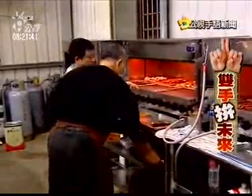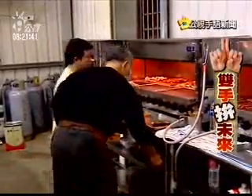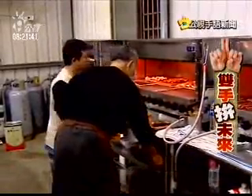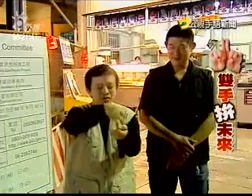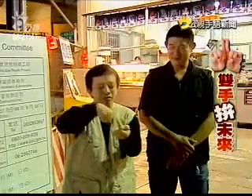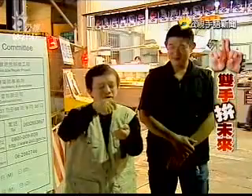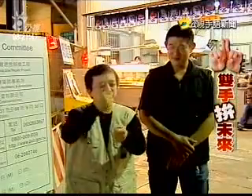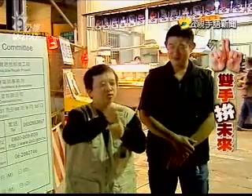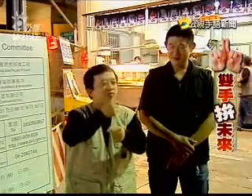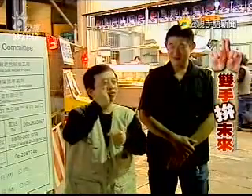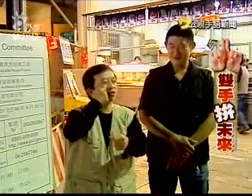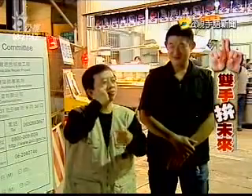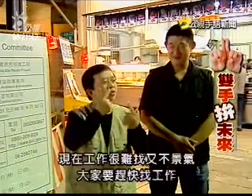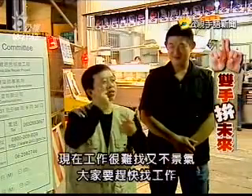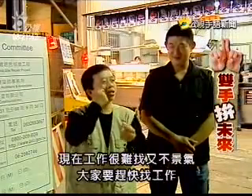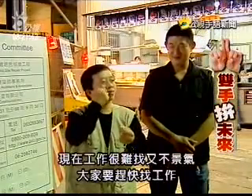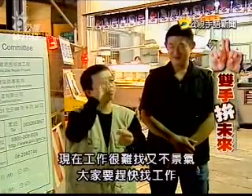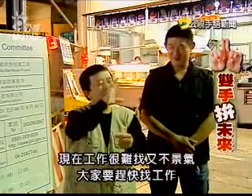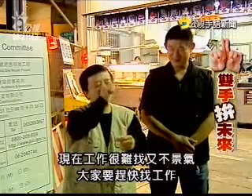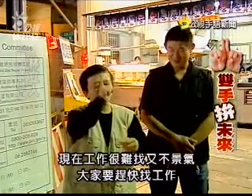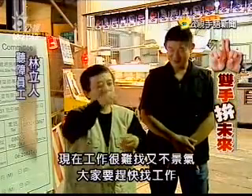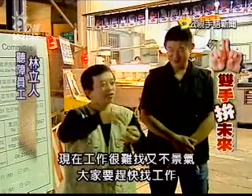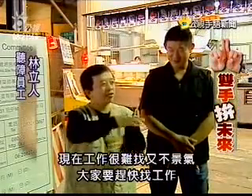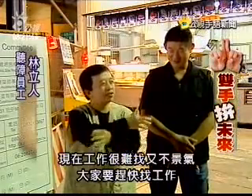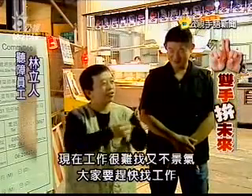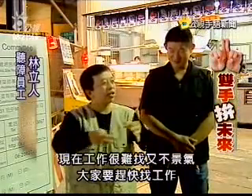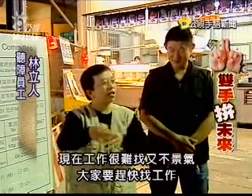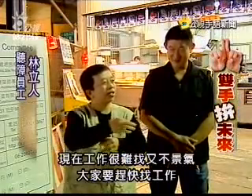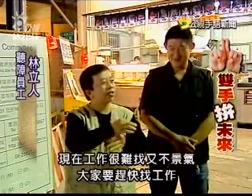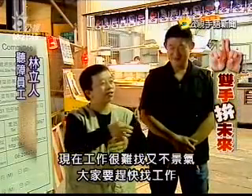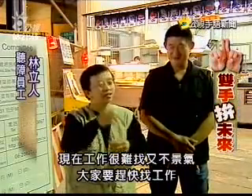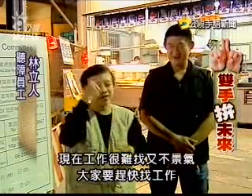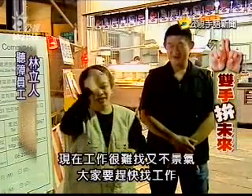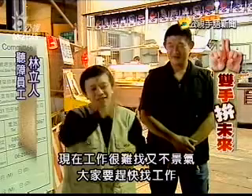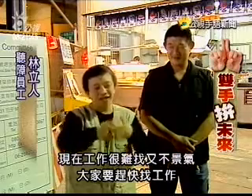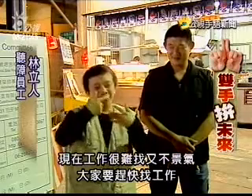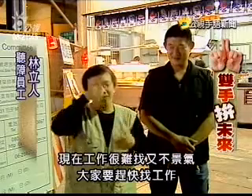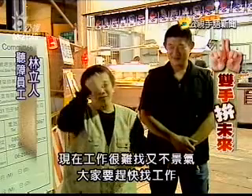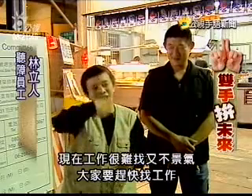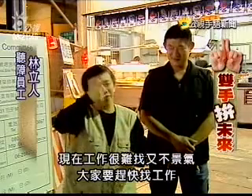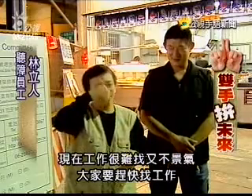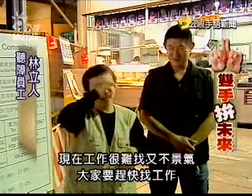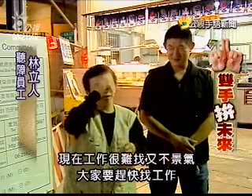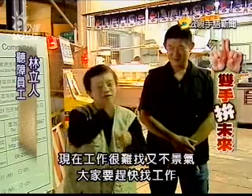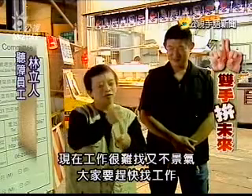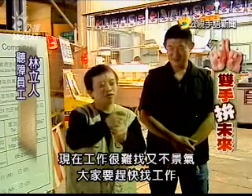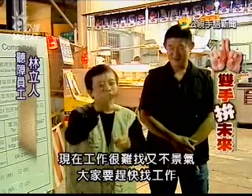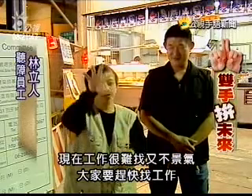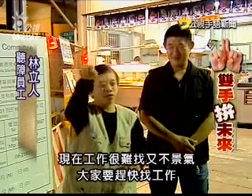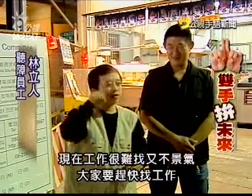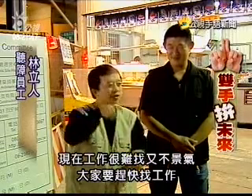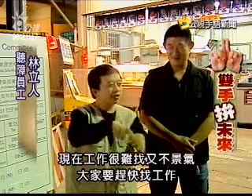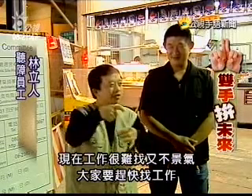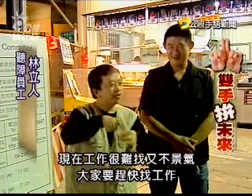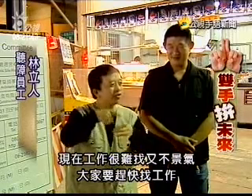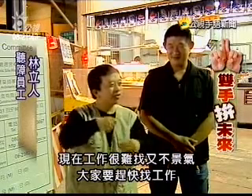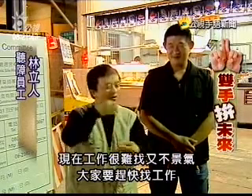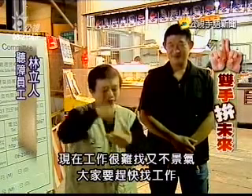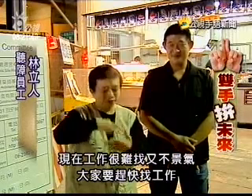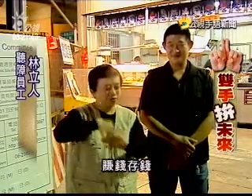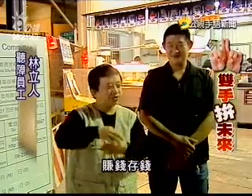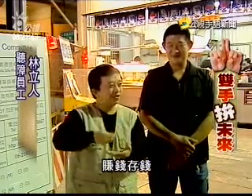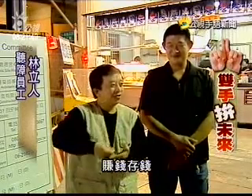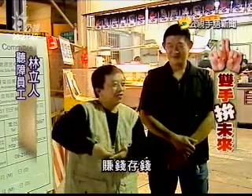2年多。 现在工作很难找，又不景气，大家要赶快找工